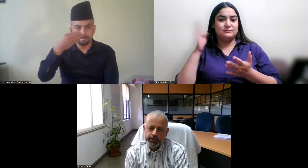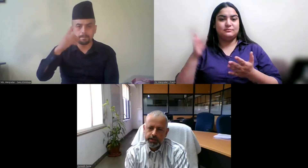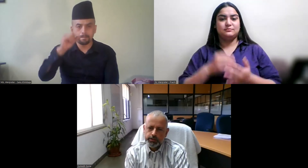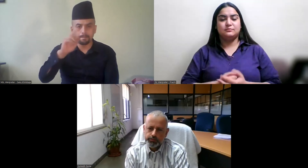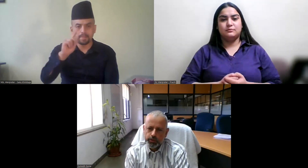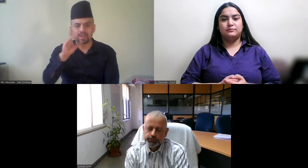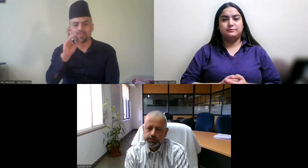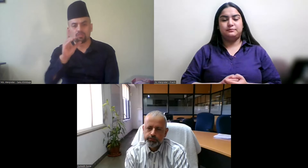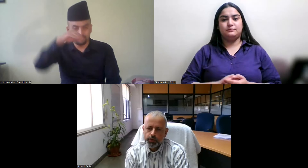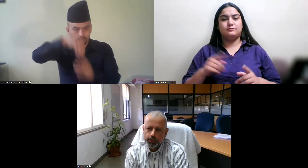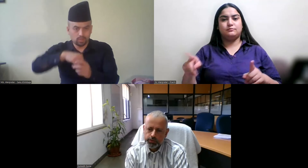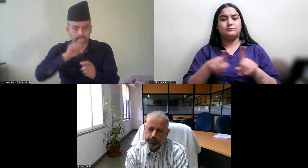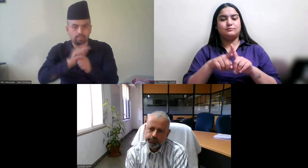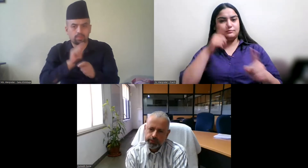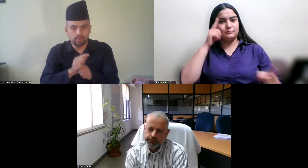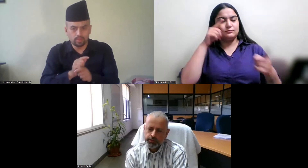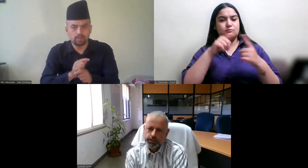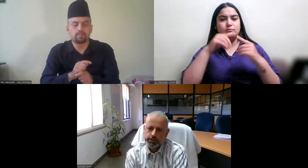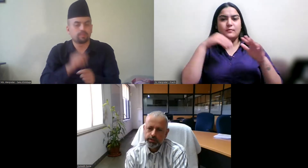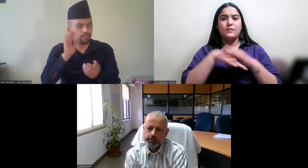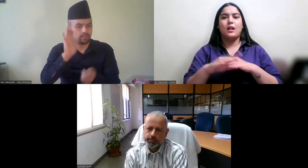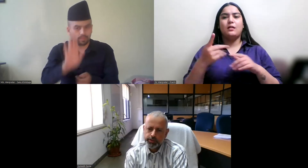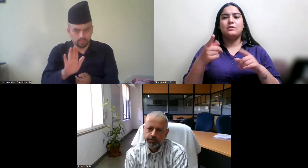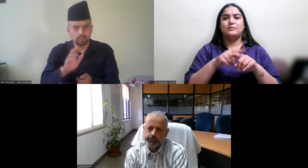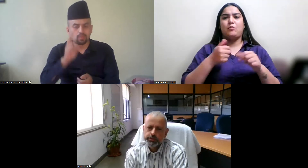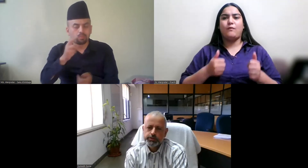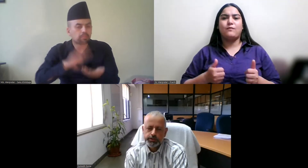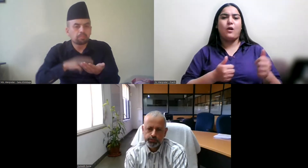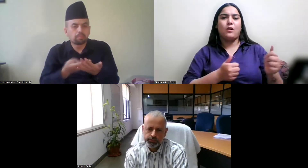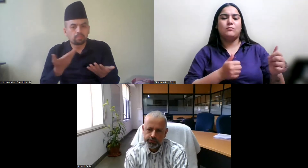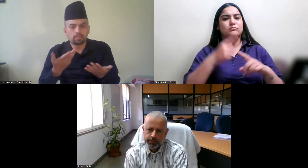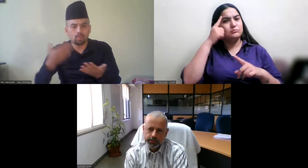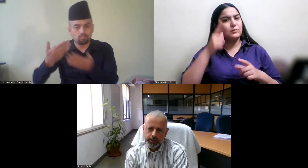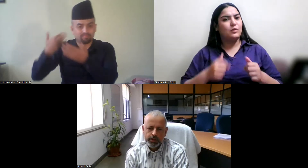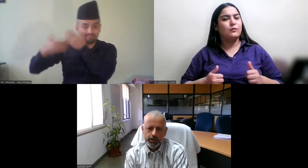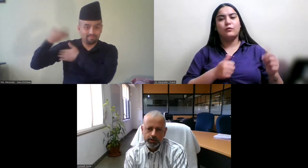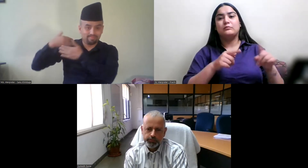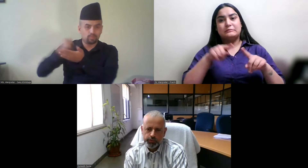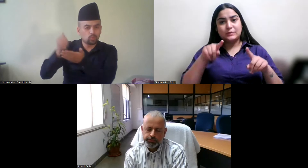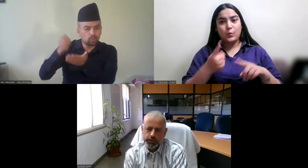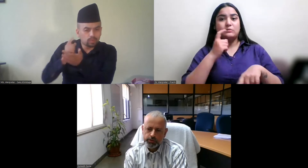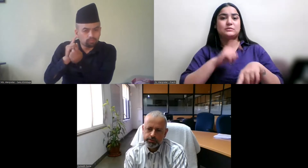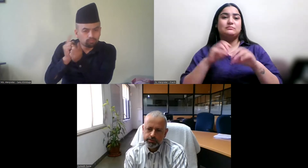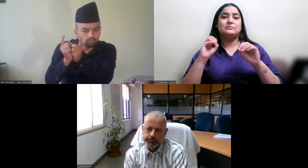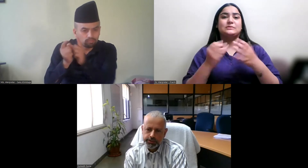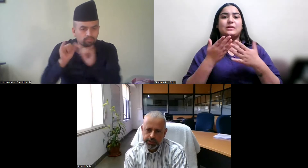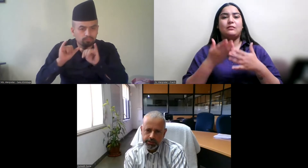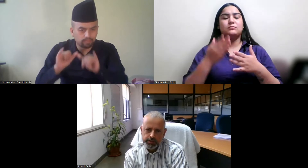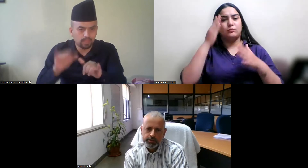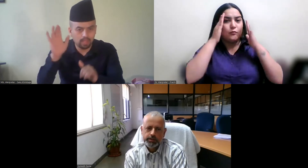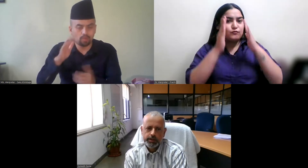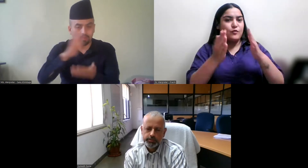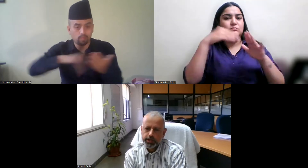emerged as a kind of logical fallout of several previous initiatives focusing on